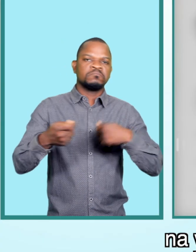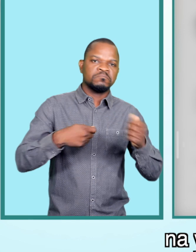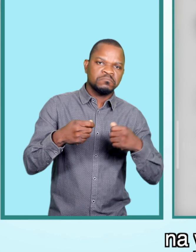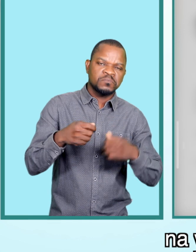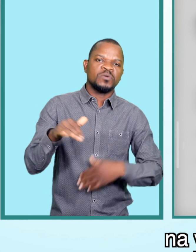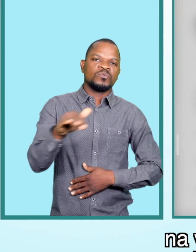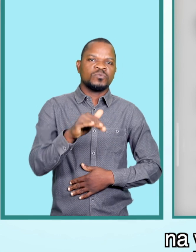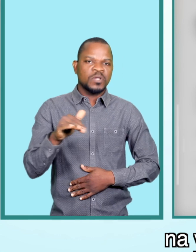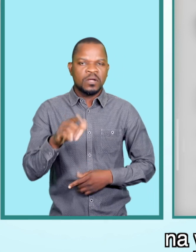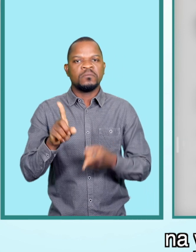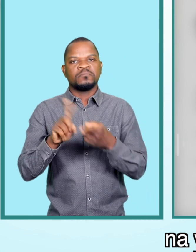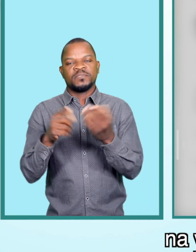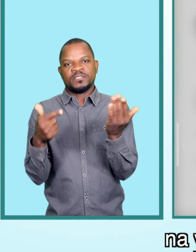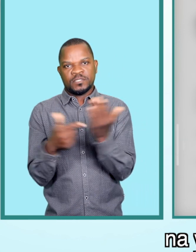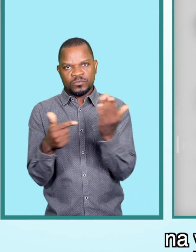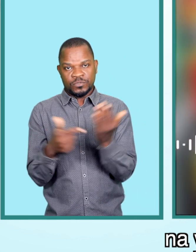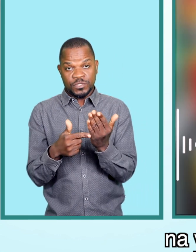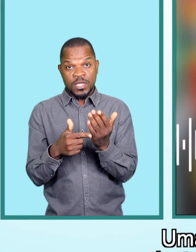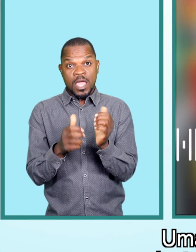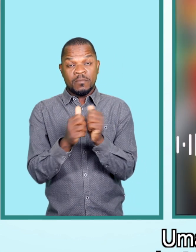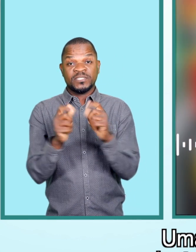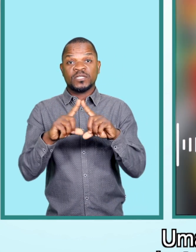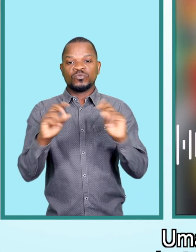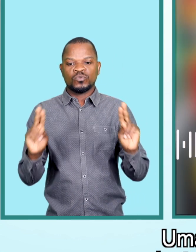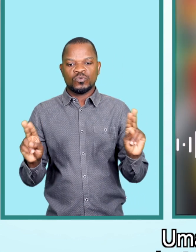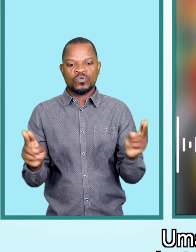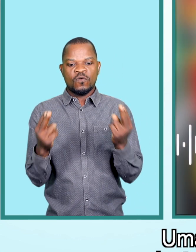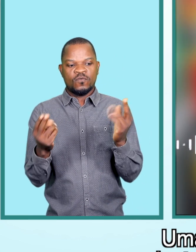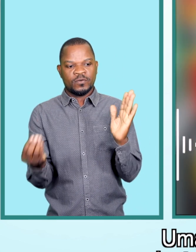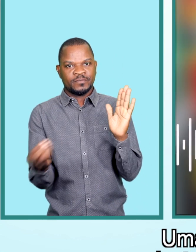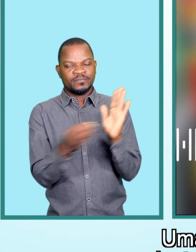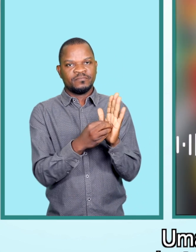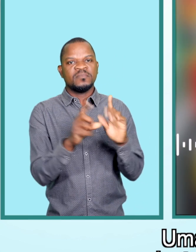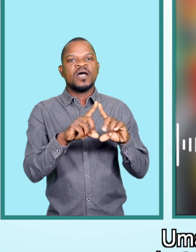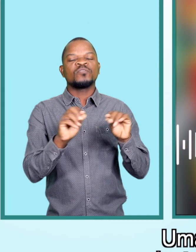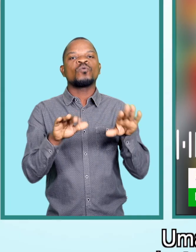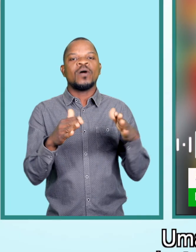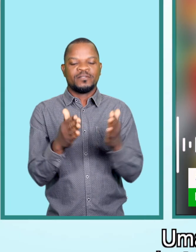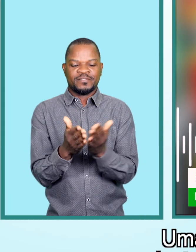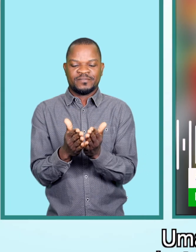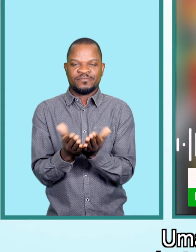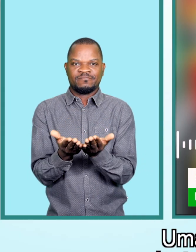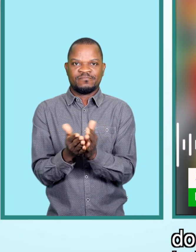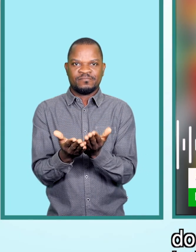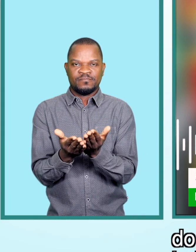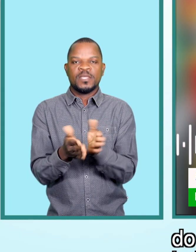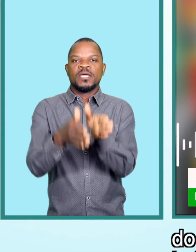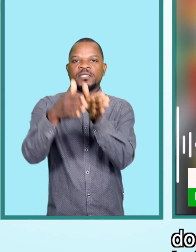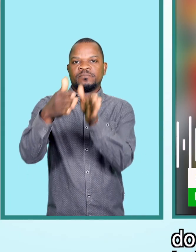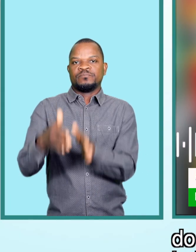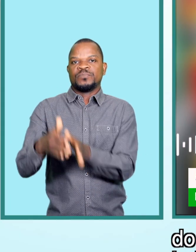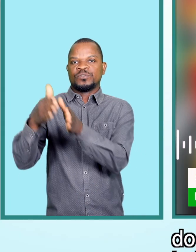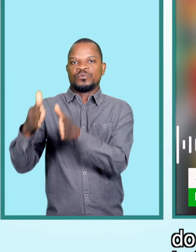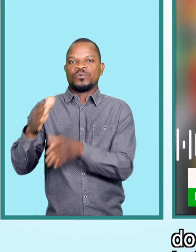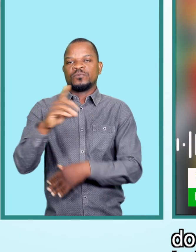social, cultural e tecnológica. Uma das grandes inovações deste regulamento é a criação do Cartão de